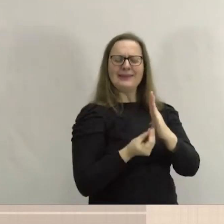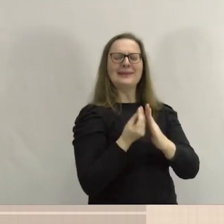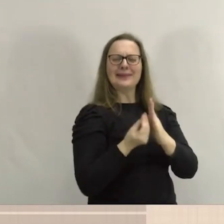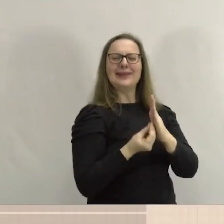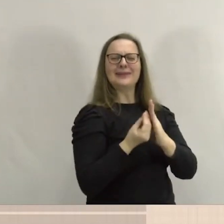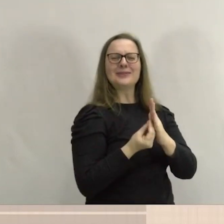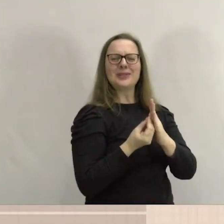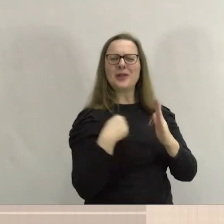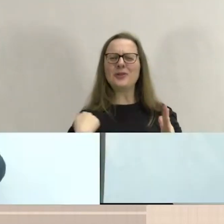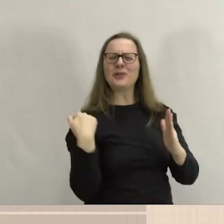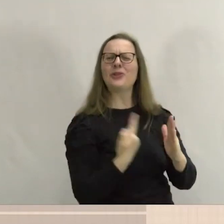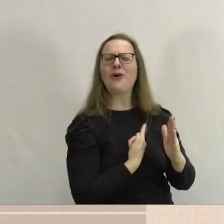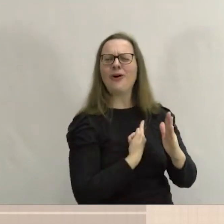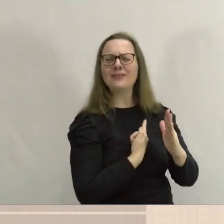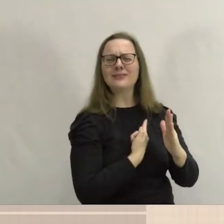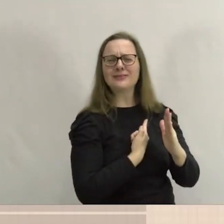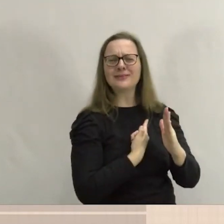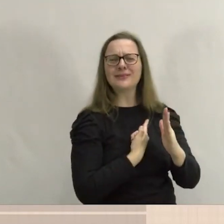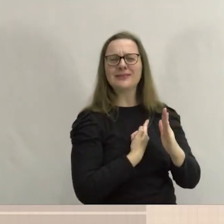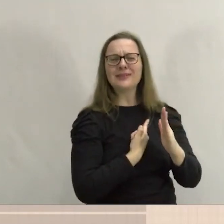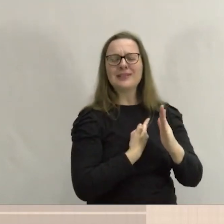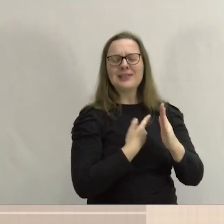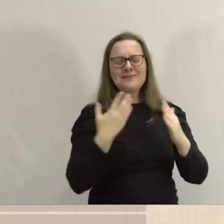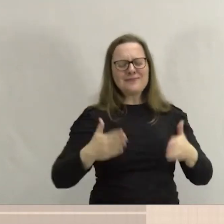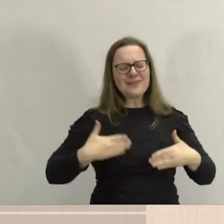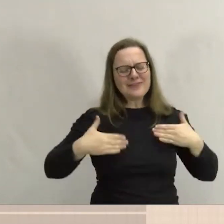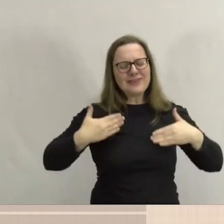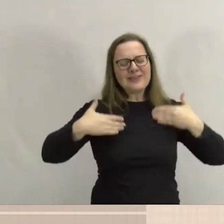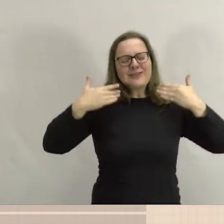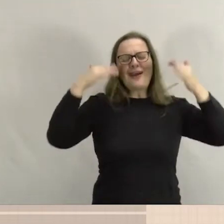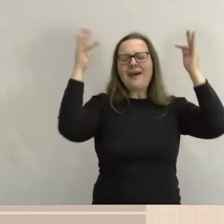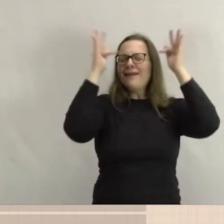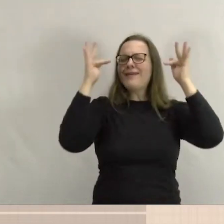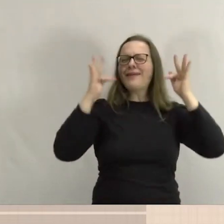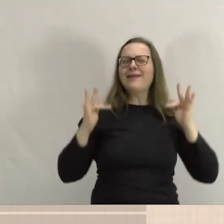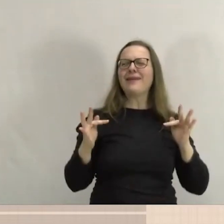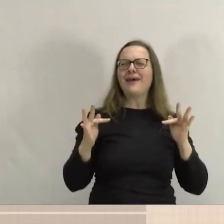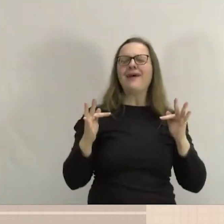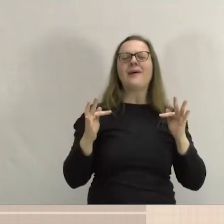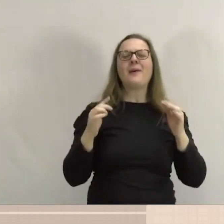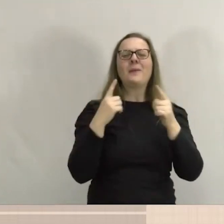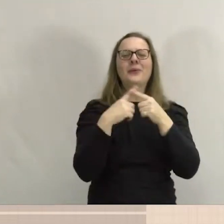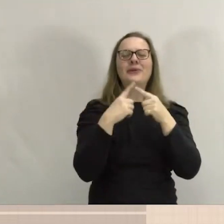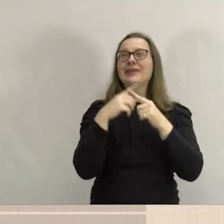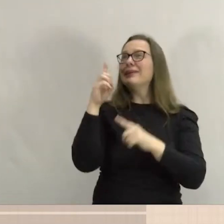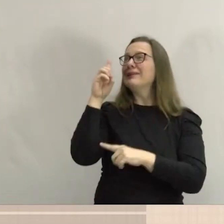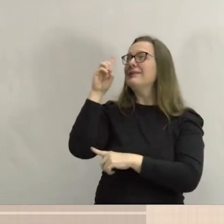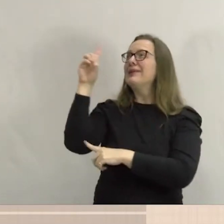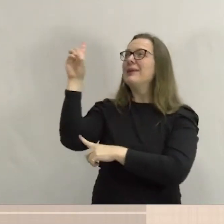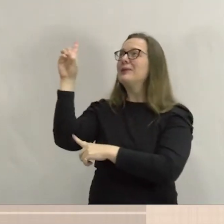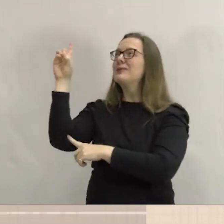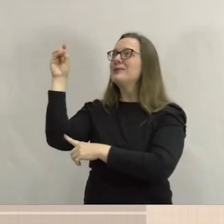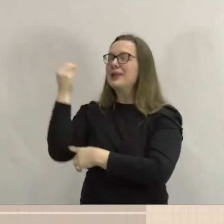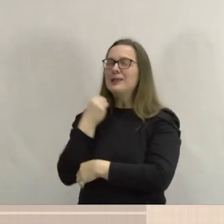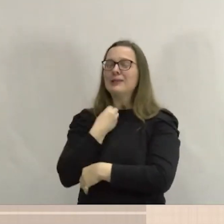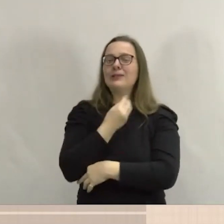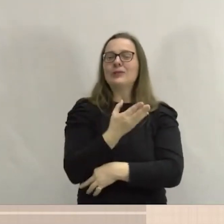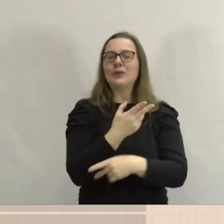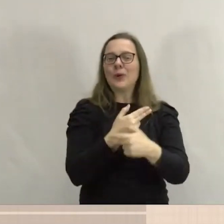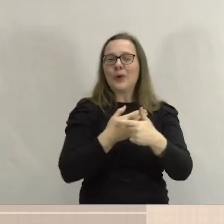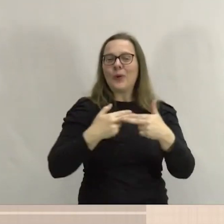dos filhos de Sião: comereis abundantemente e vos fartareis, e louvareis o